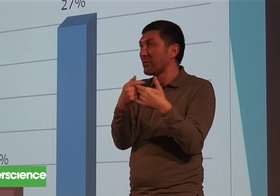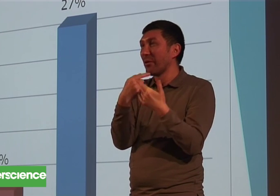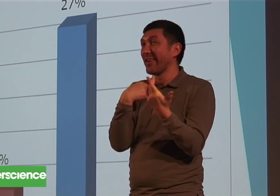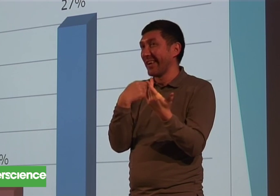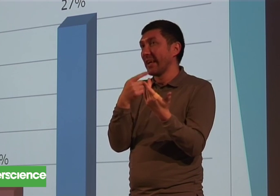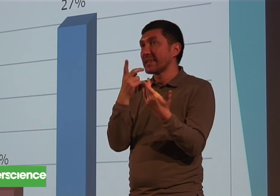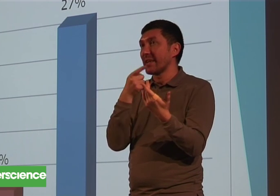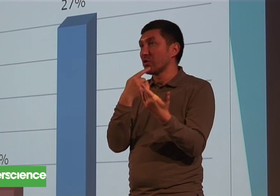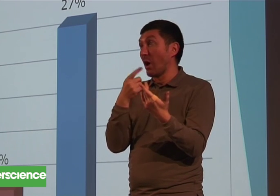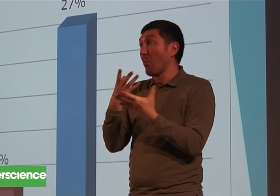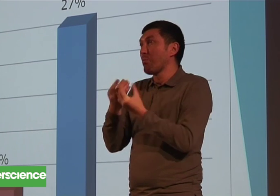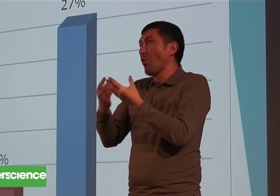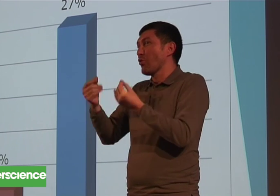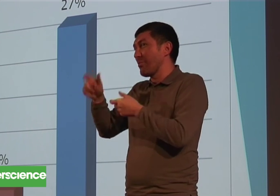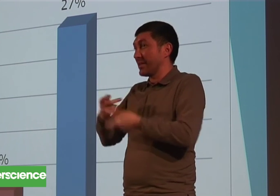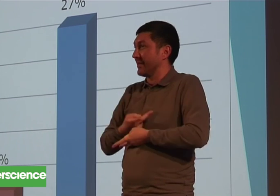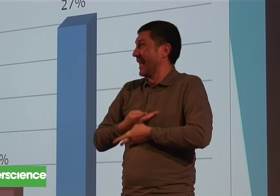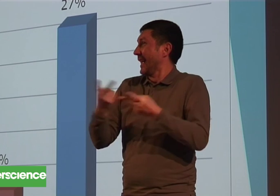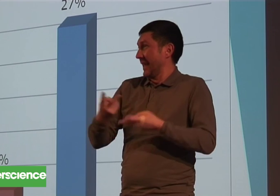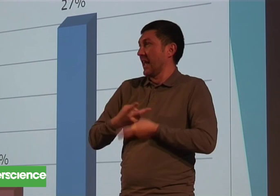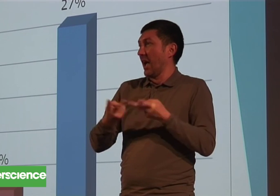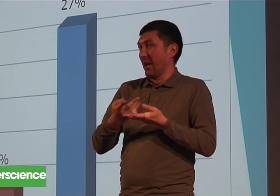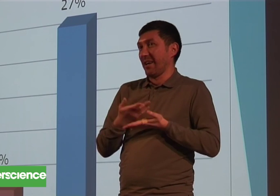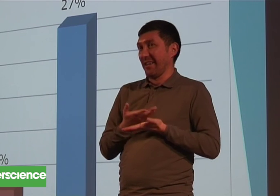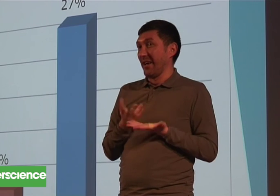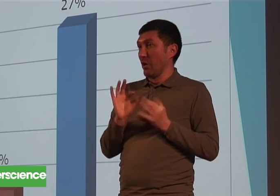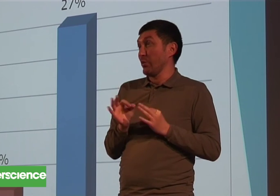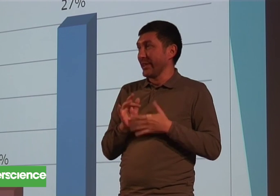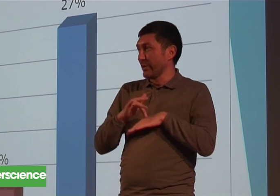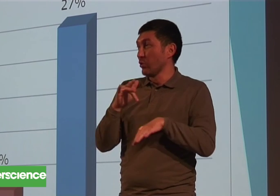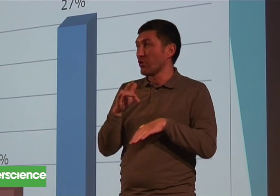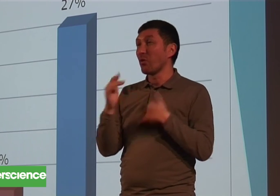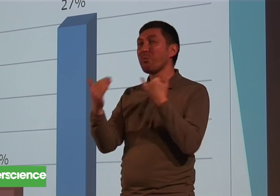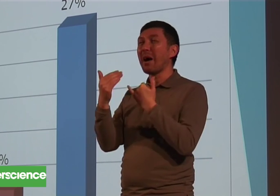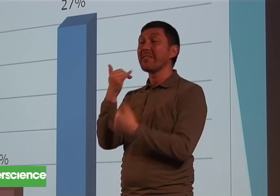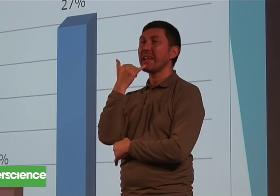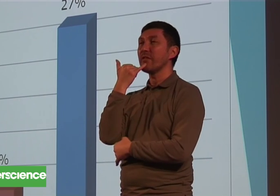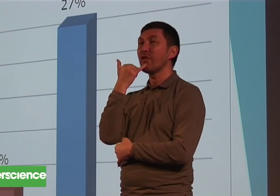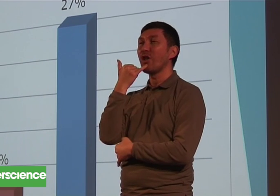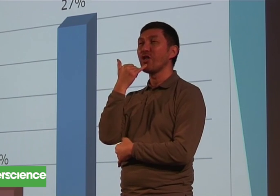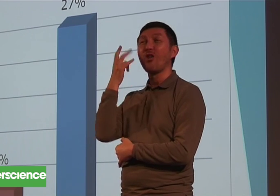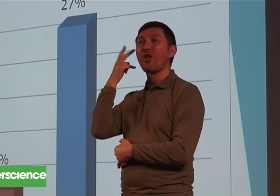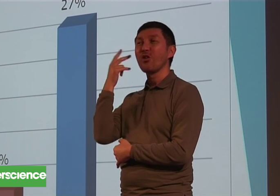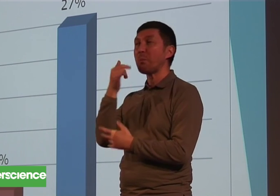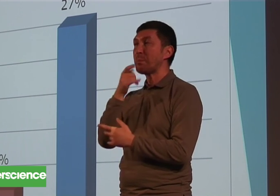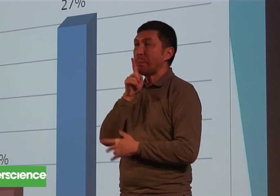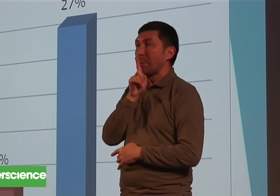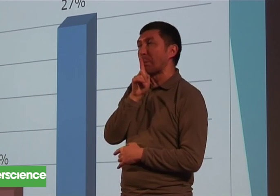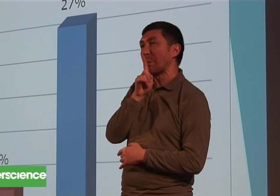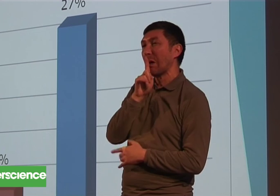les déclarations en comparaison avec une enquête téléphonique. Autrement dit, dans le baromètre santé en population générale, il se peut que les